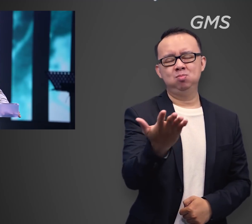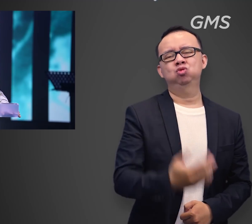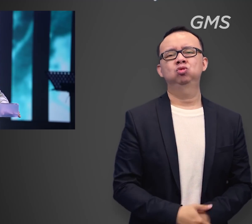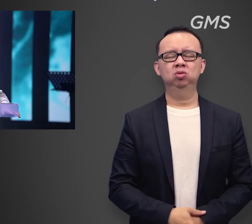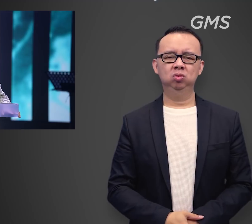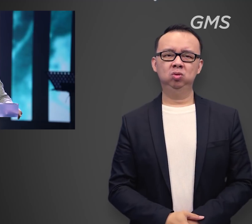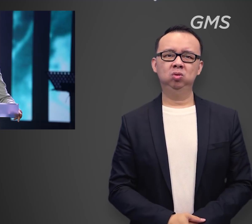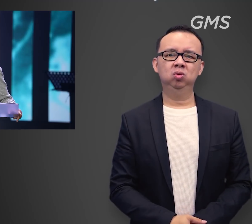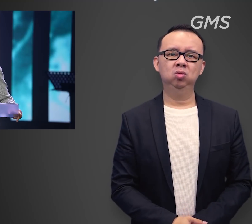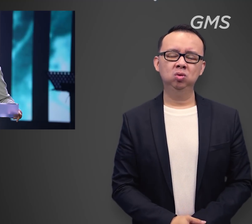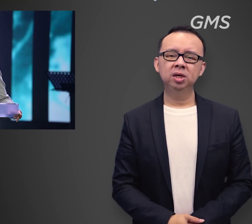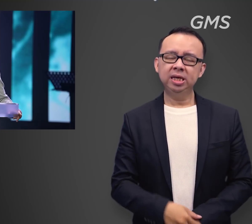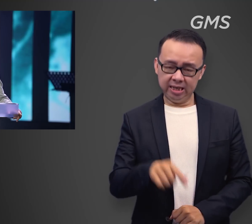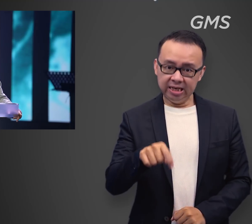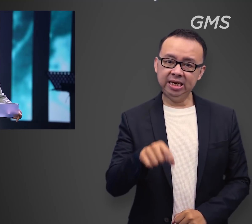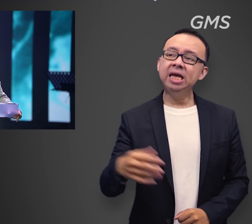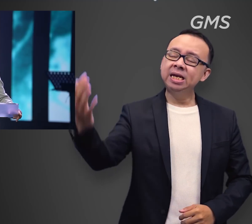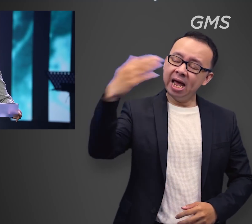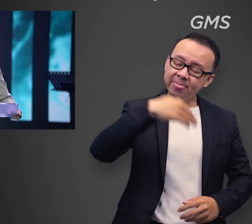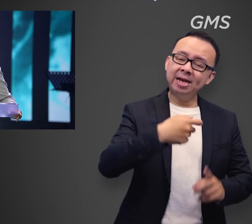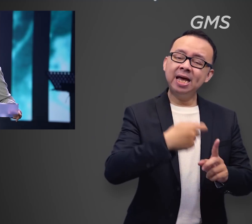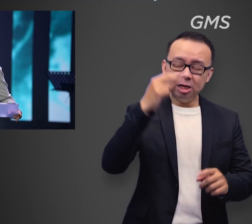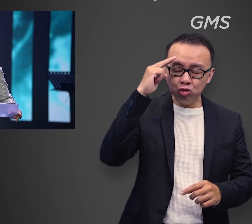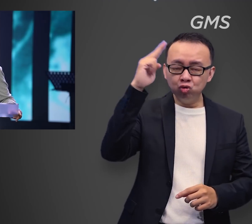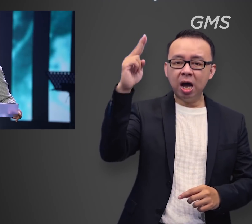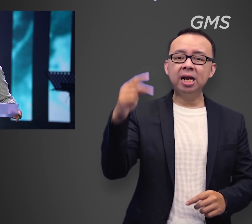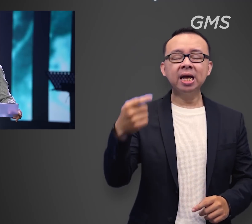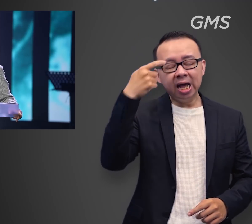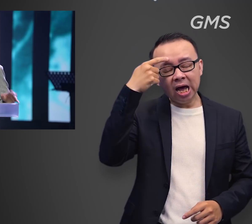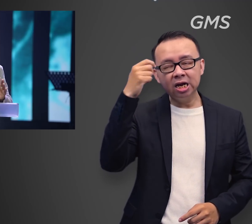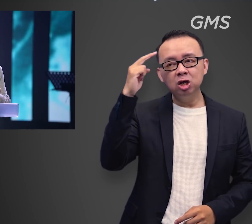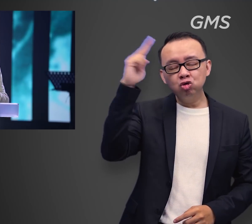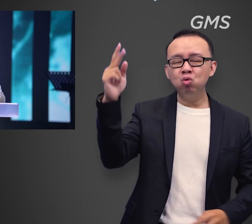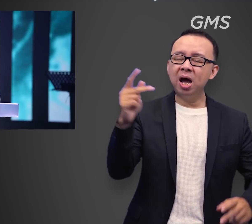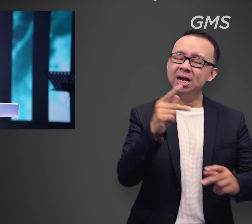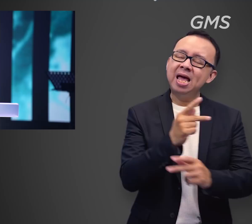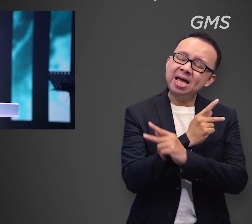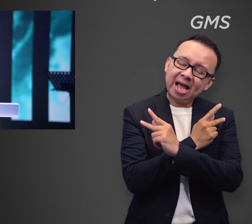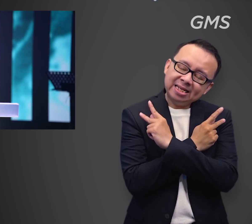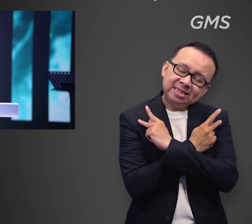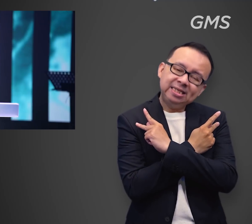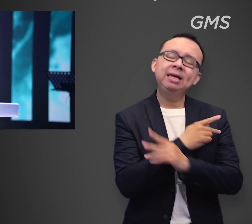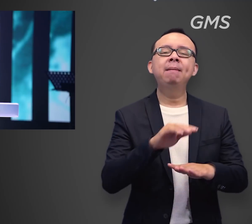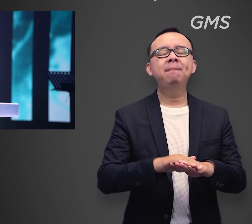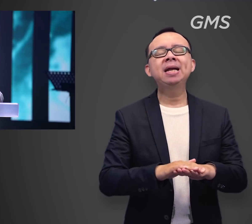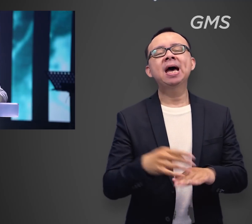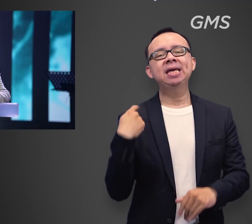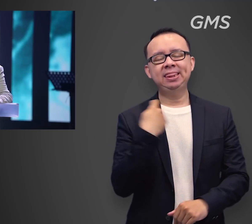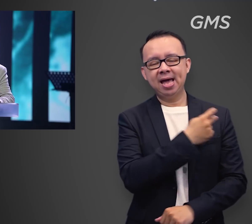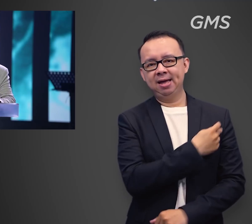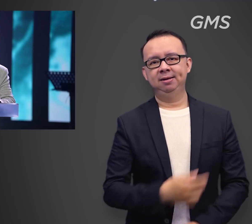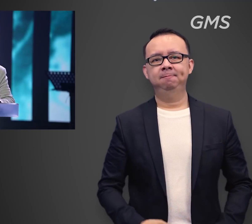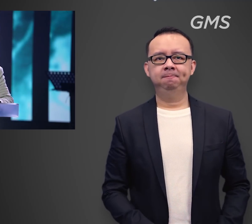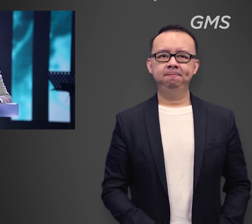ini datangnya dari Tuhan. Kenapa? Karena kasihnya kepada kita. Kalau ada hal yang bisa membuat Tuhan tuh hatinya terluka, itu apa sih